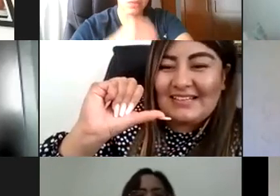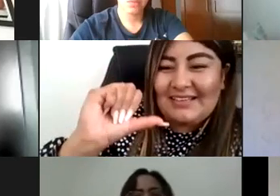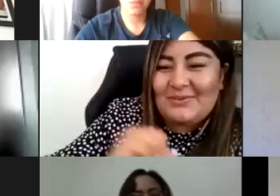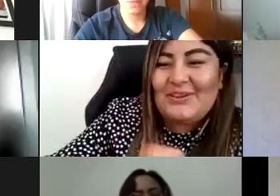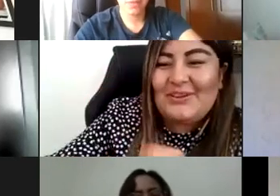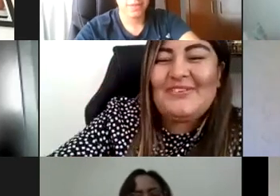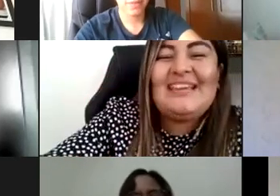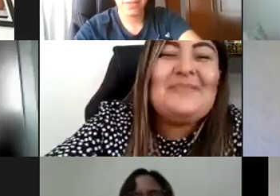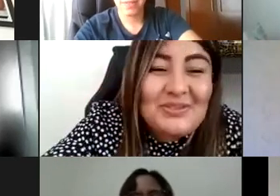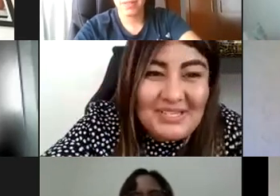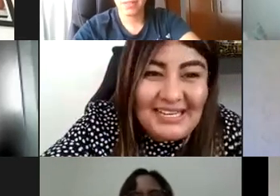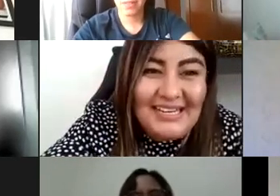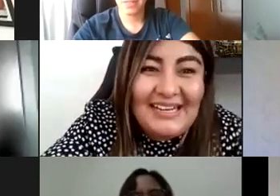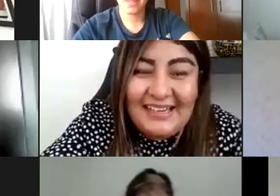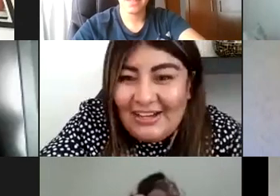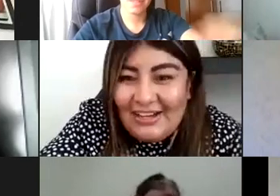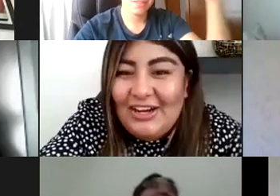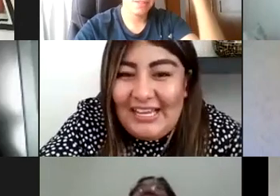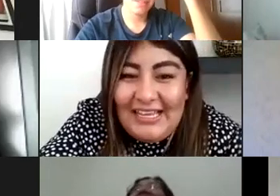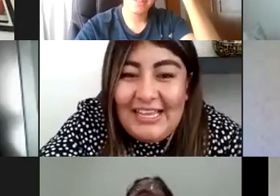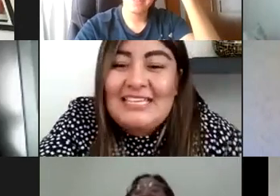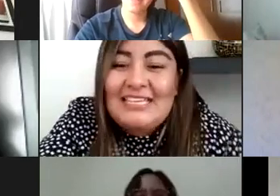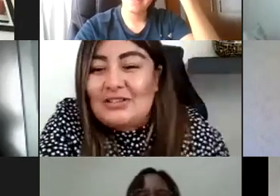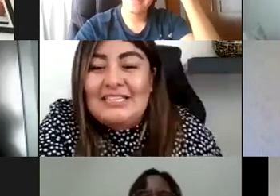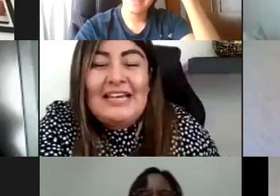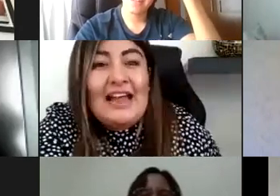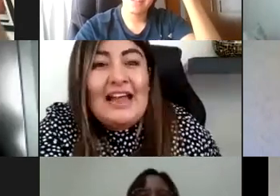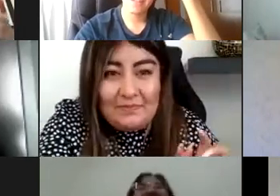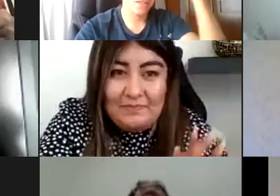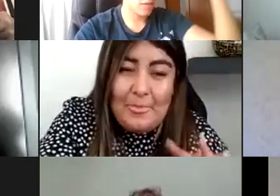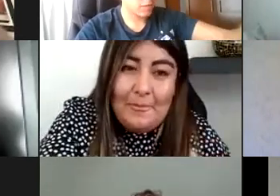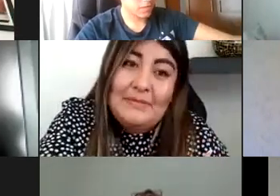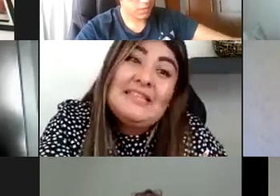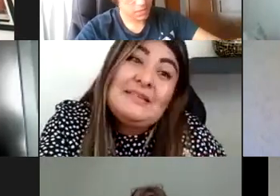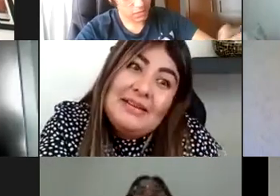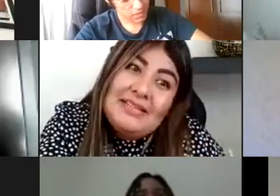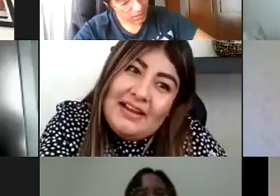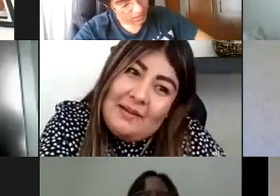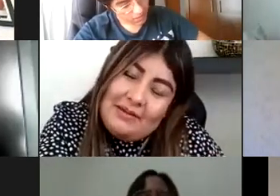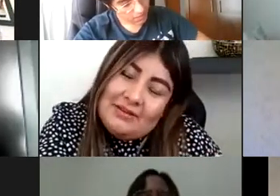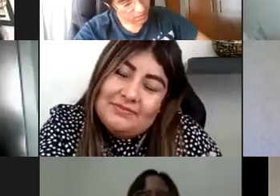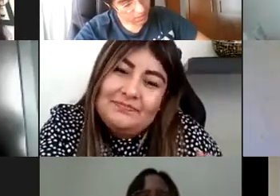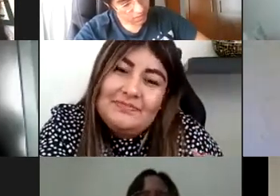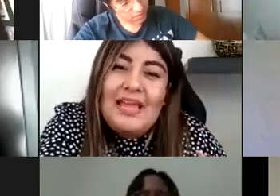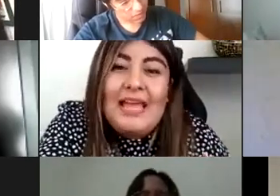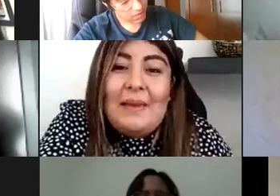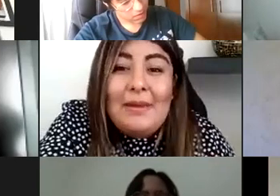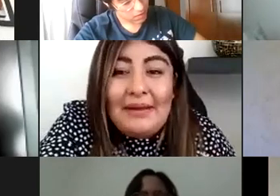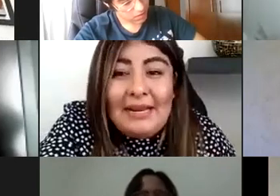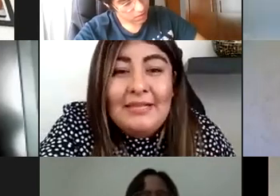Muy bien, Pachuca. Ok, chicos, tarea. Sí va a haber tarea, perdón. Me van a